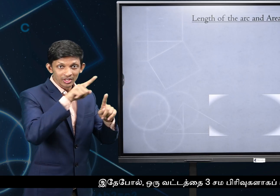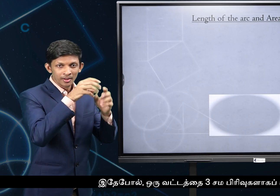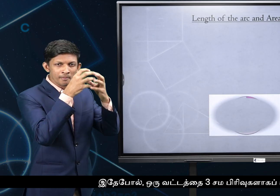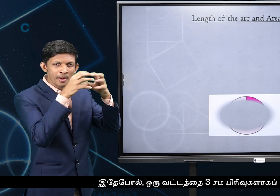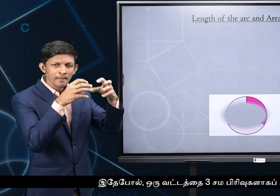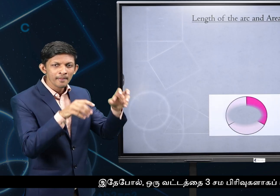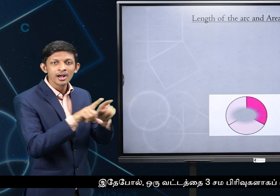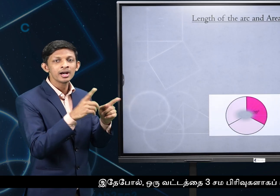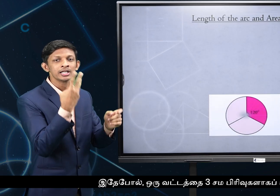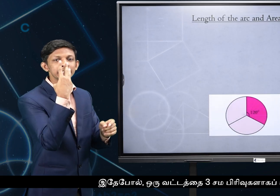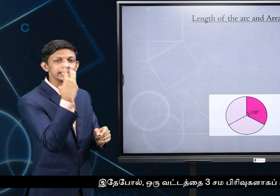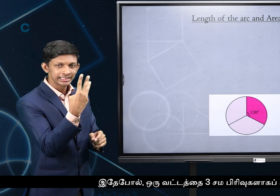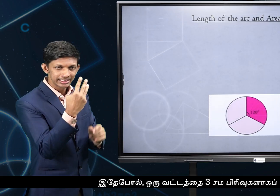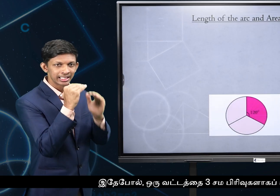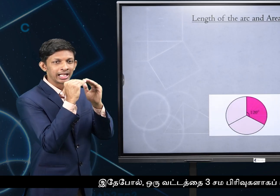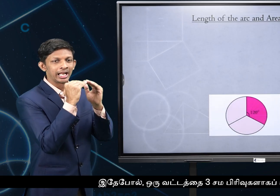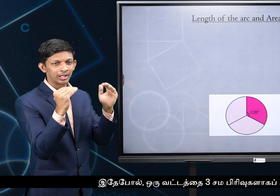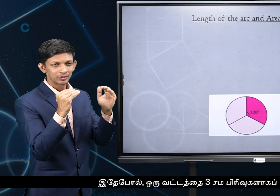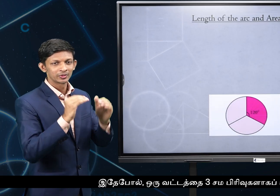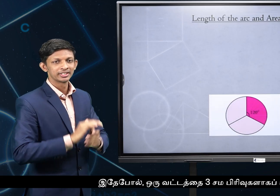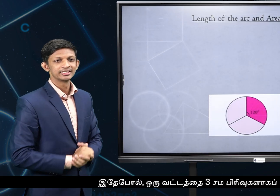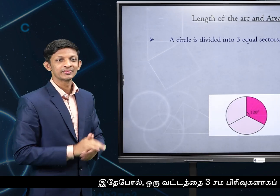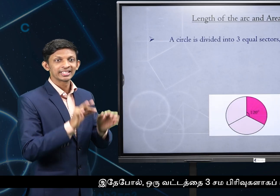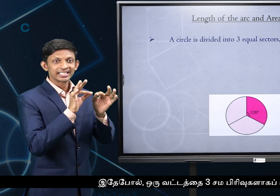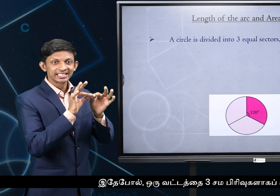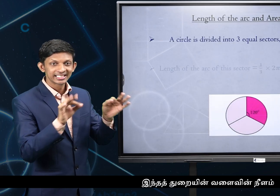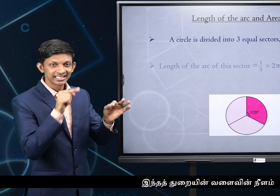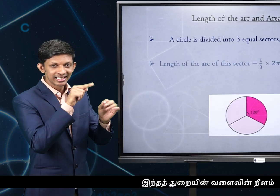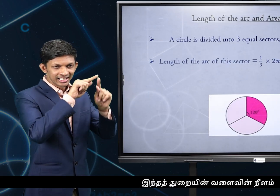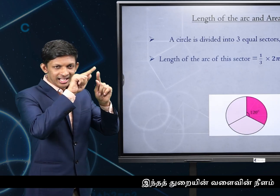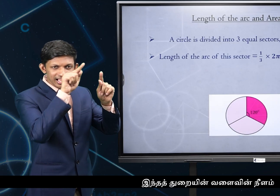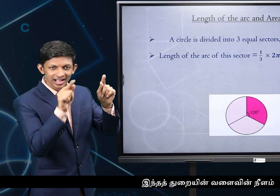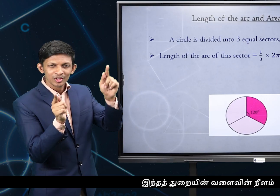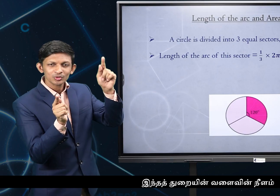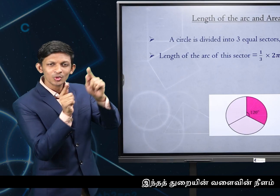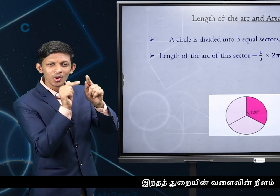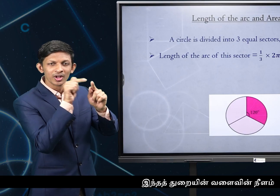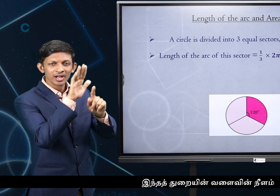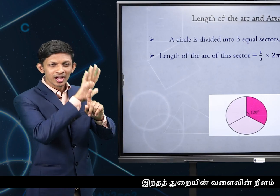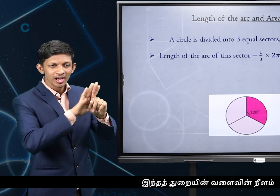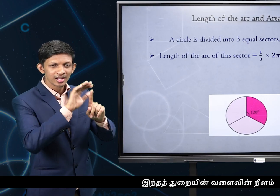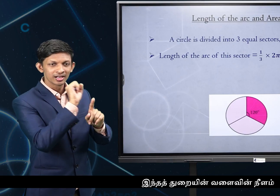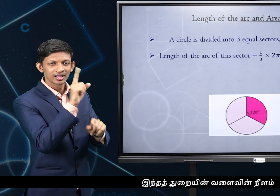இதேபோல் ஒரு வட்டத்தை 3 சம பிரிவுகளாக பிரித்தால் இந்த துறையின் வளைவின் நீளம்